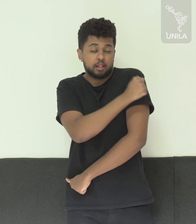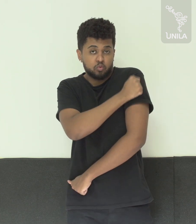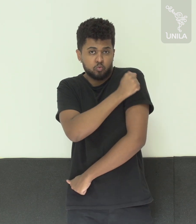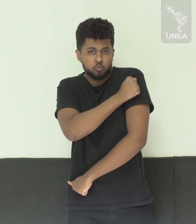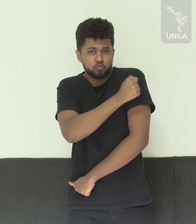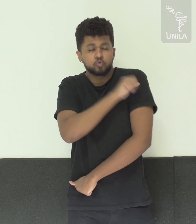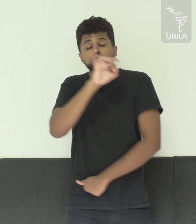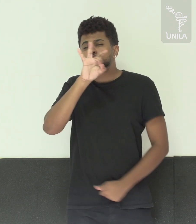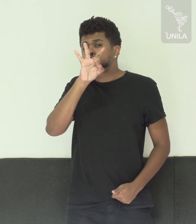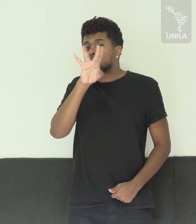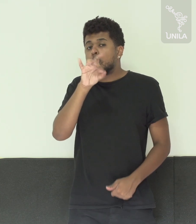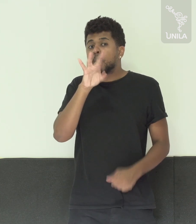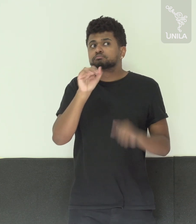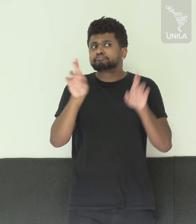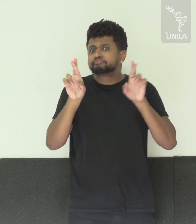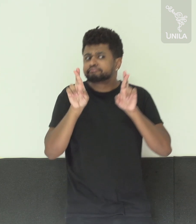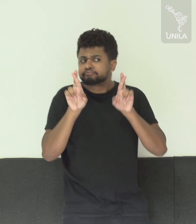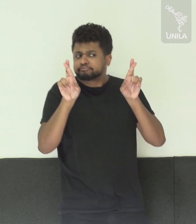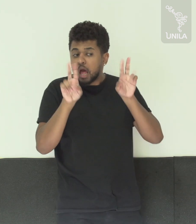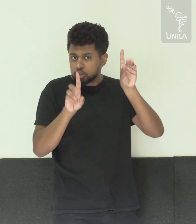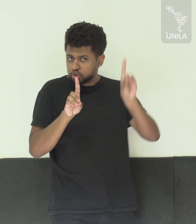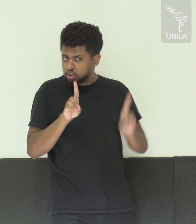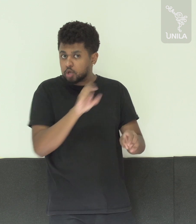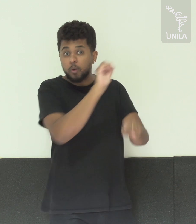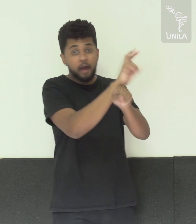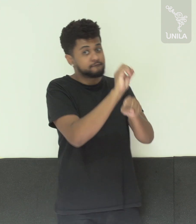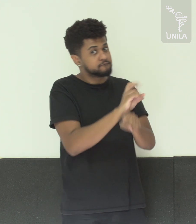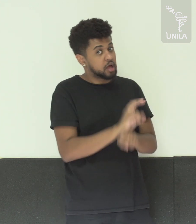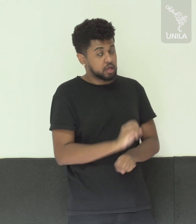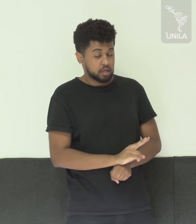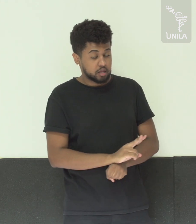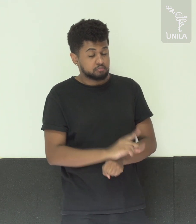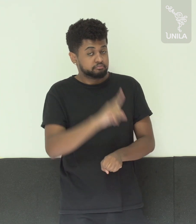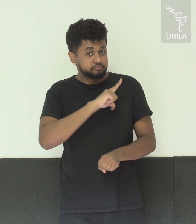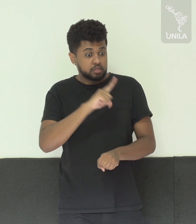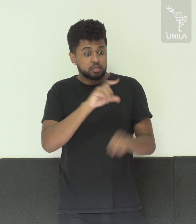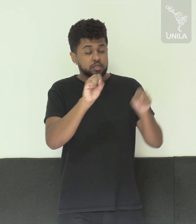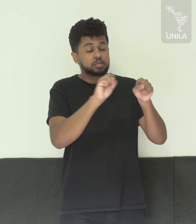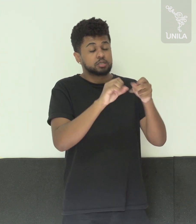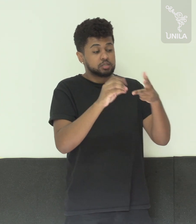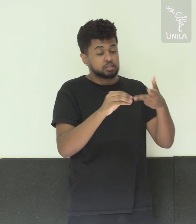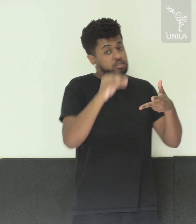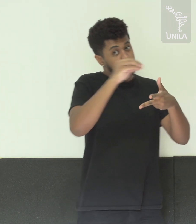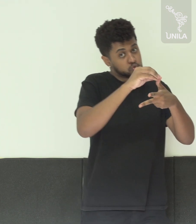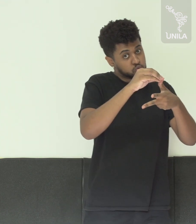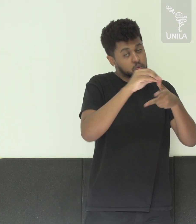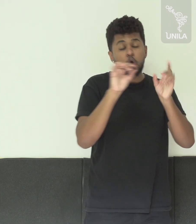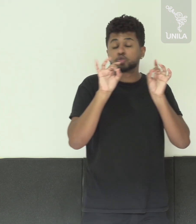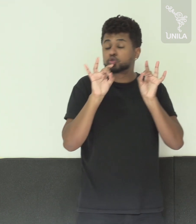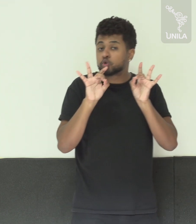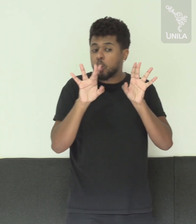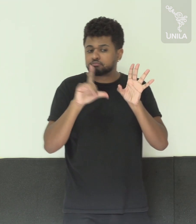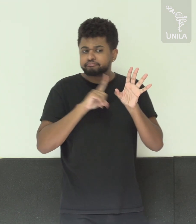estudante apenas a expectativa de direito à vaga ofertada no âmbito do SISU, para o qual